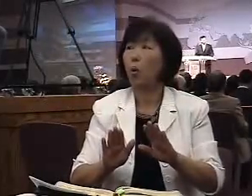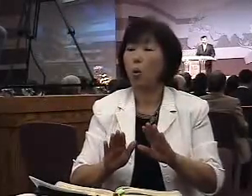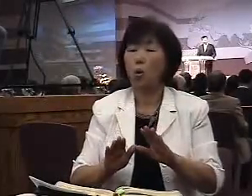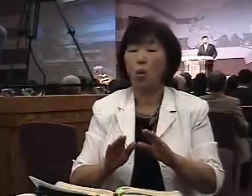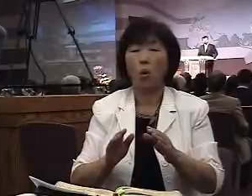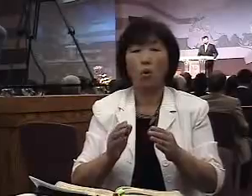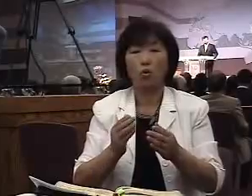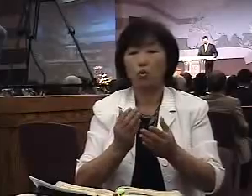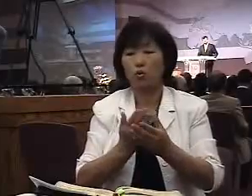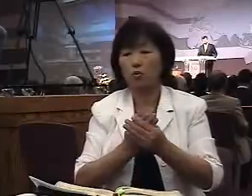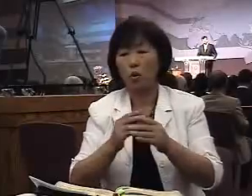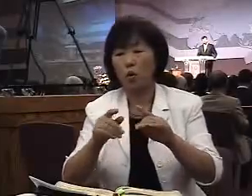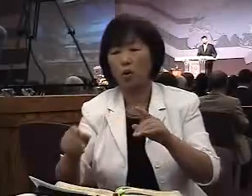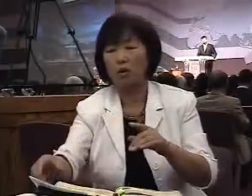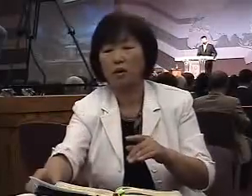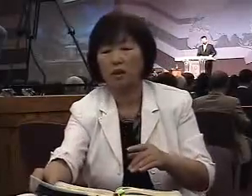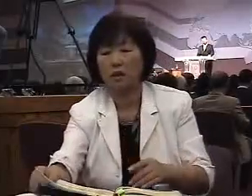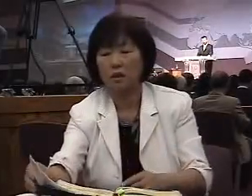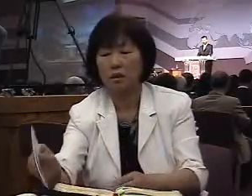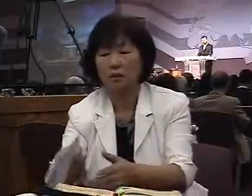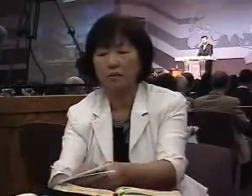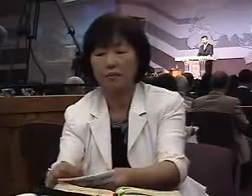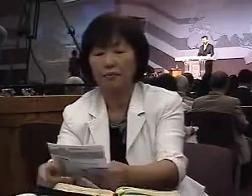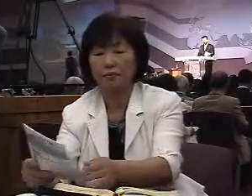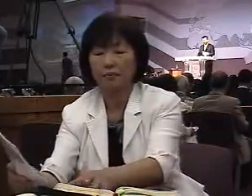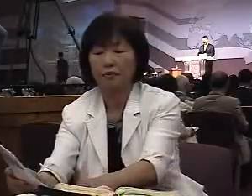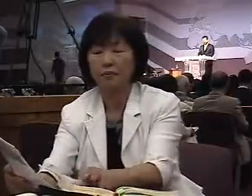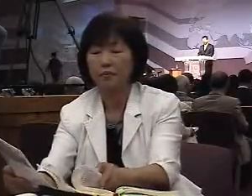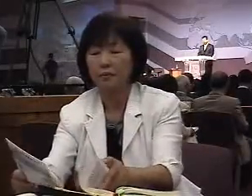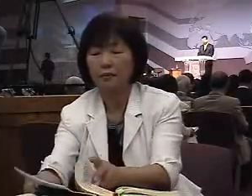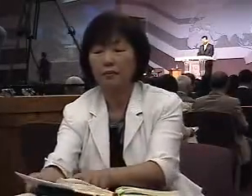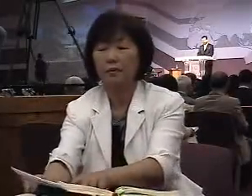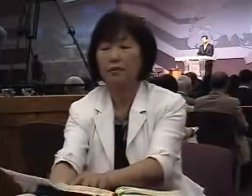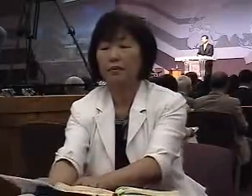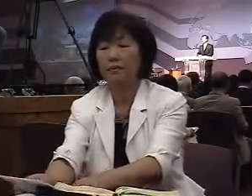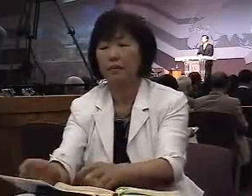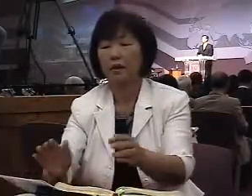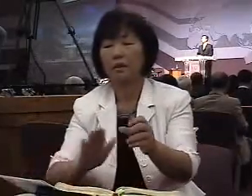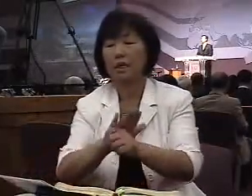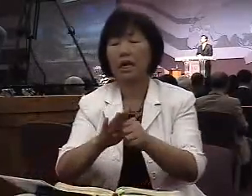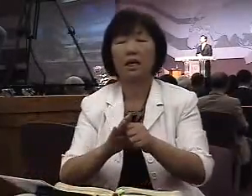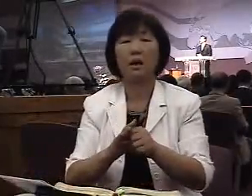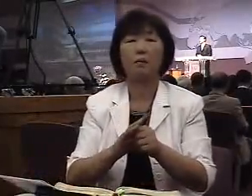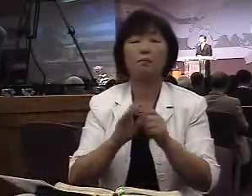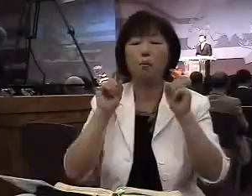오늘 주보 뒷면에 있는 사랑의 목장에 좀 썼지만요. 제가